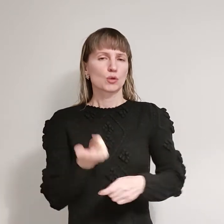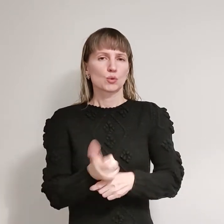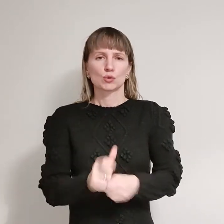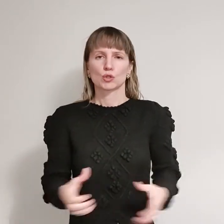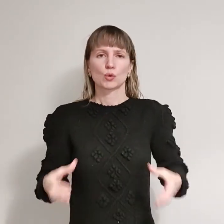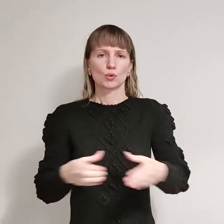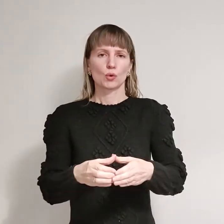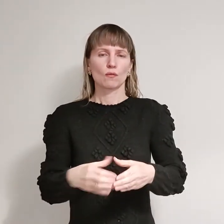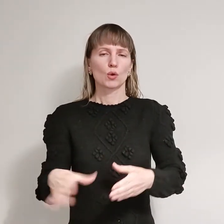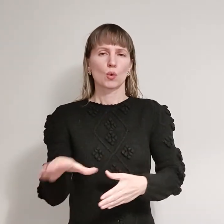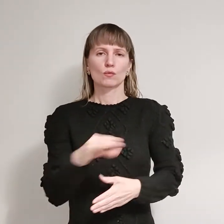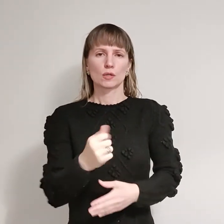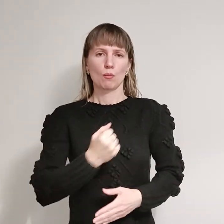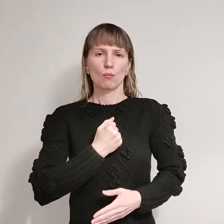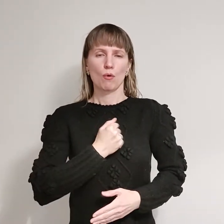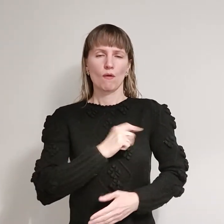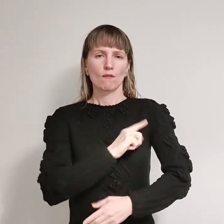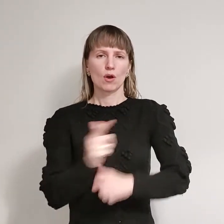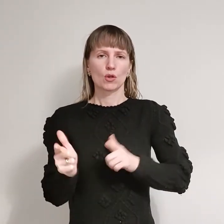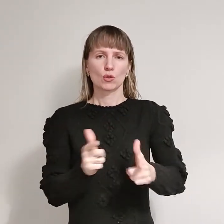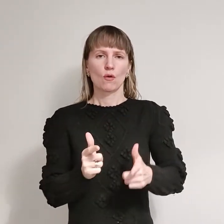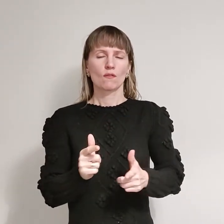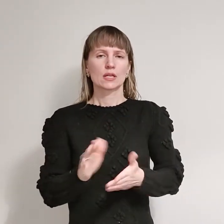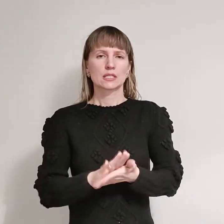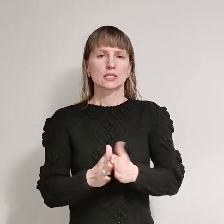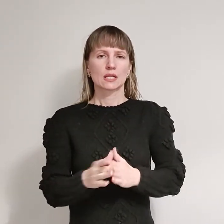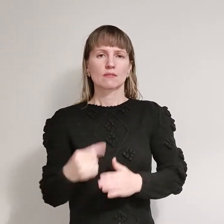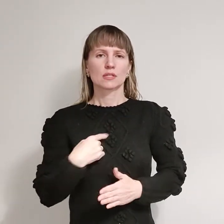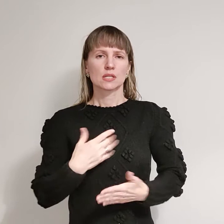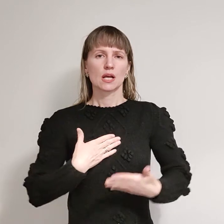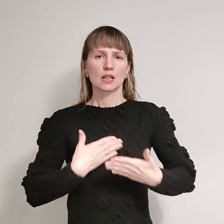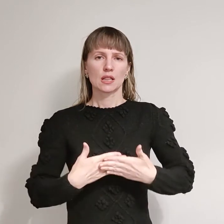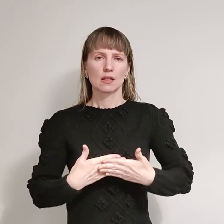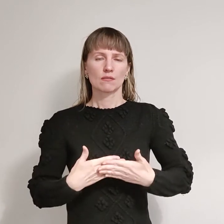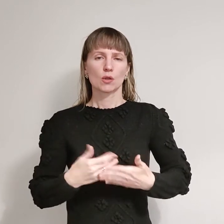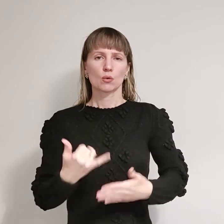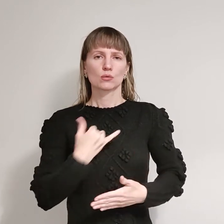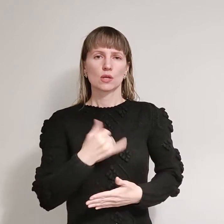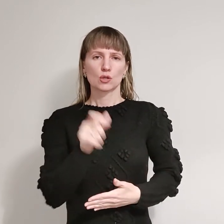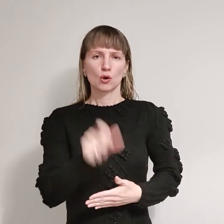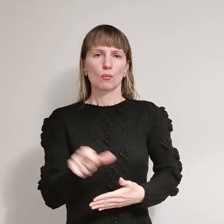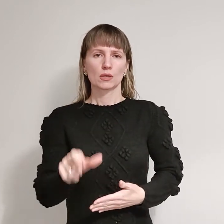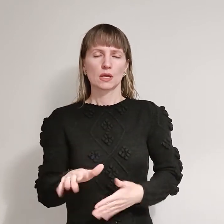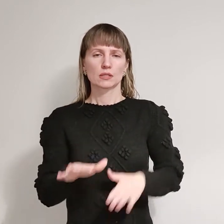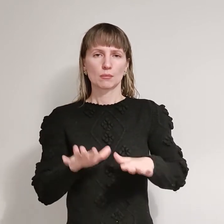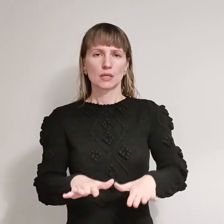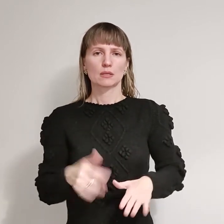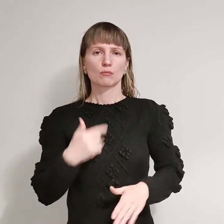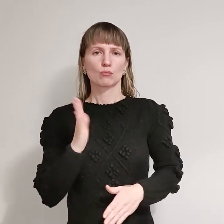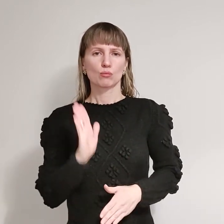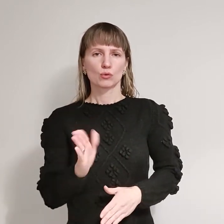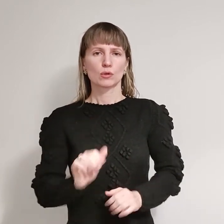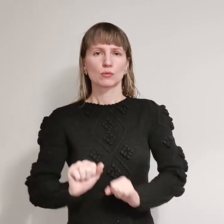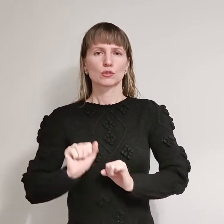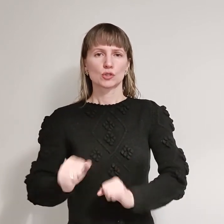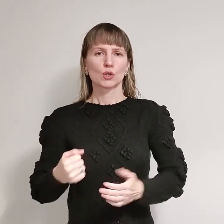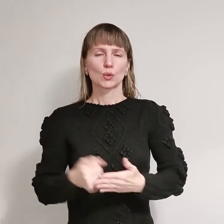Усі бойовий стан налаштовані дуже, дуже активно. У нас громадянська позиція. Будемо стояти до кінця,